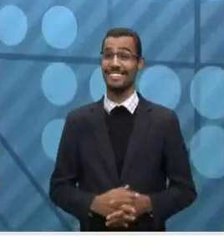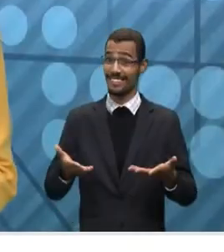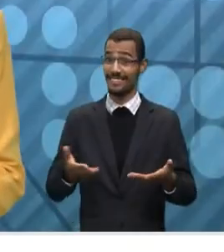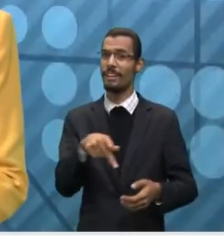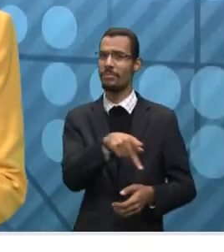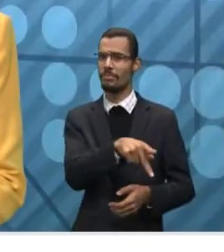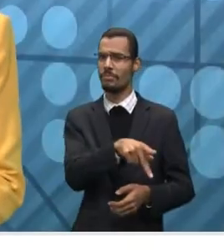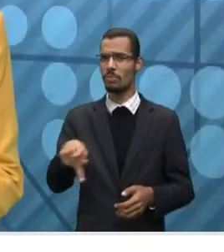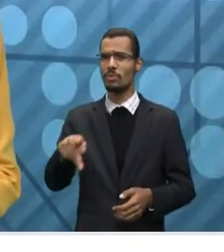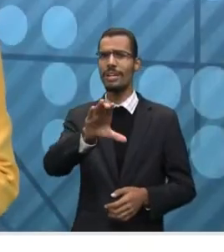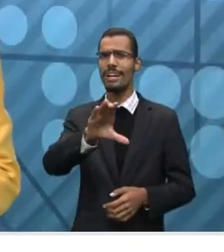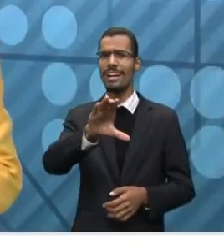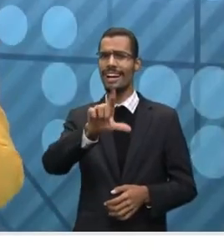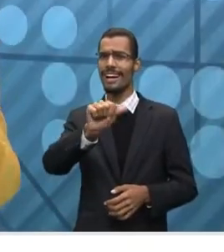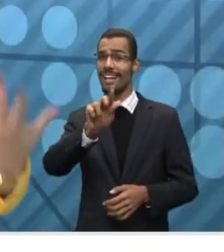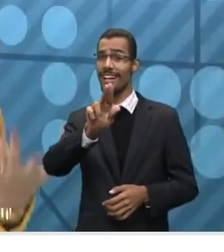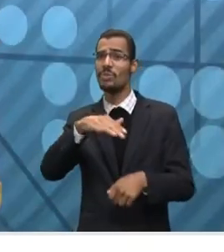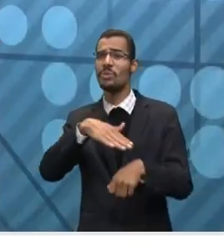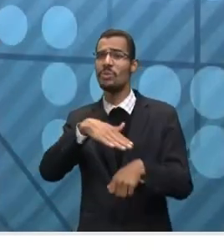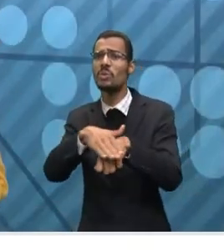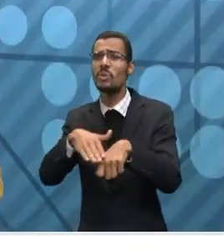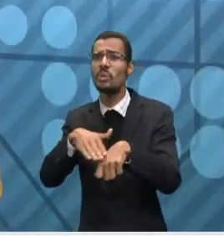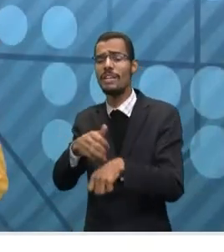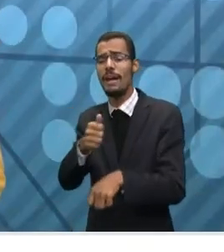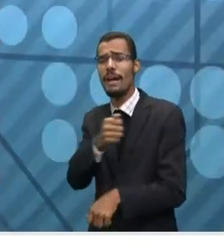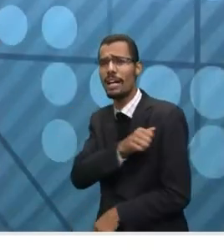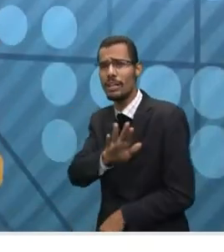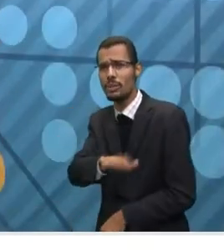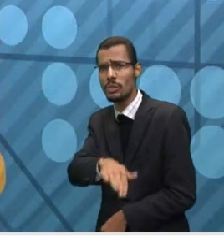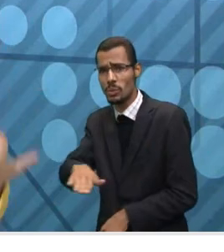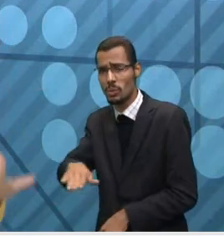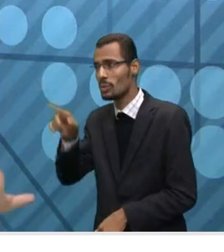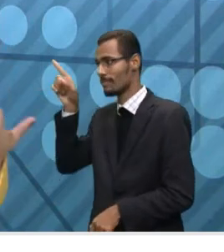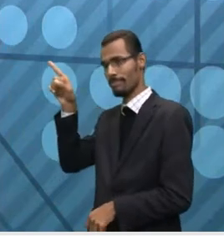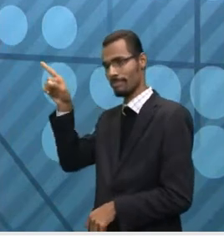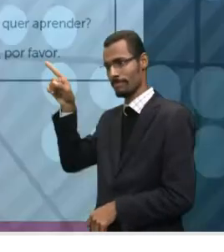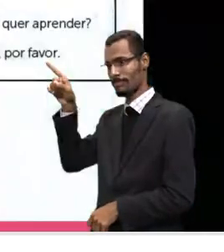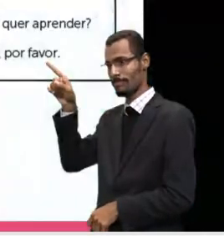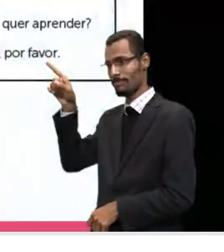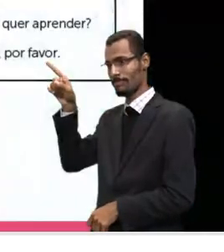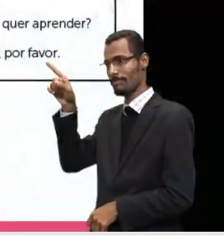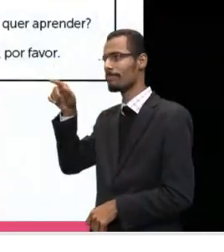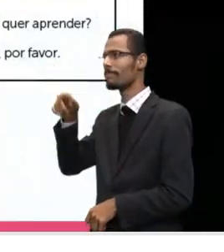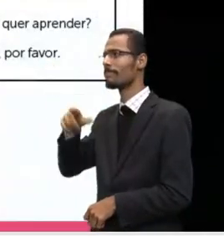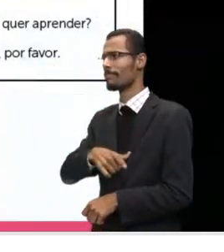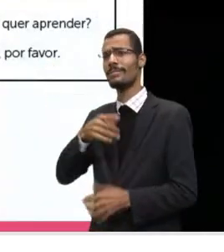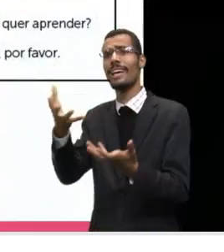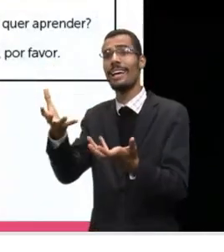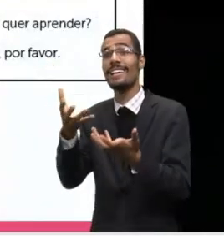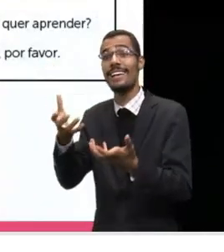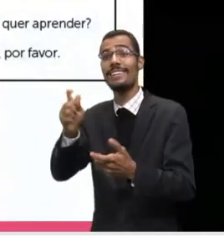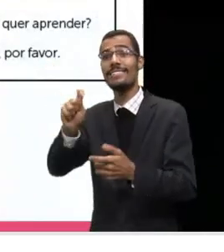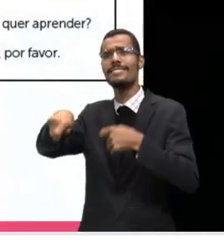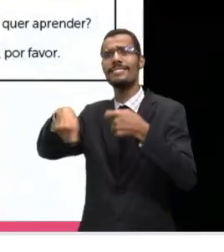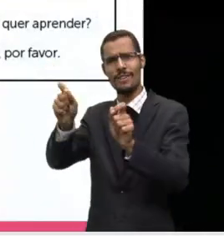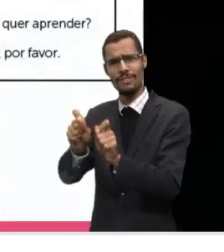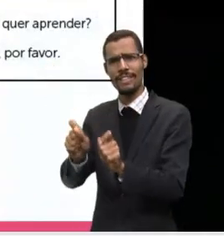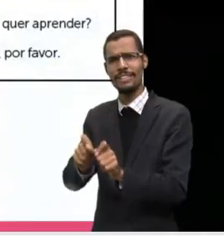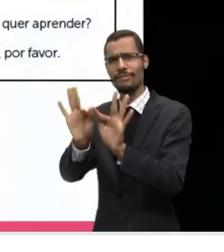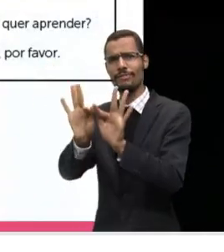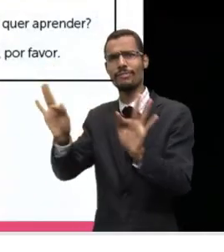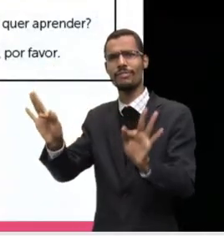A professora Cláudia, ela quer conversar com a sua aluna, e eu trouxe lá no quadro o que ela pretende sinalizar. Então,